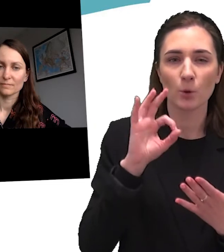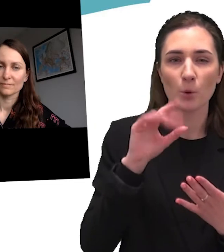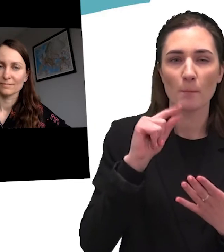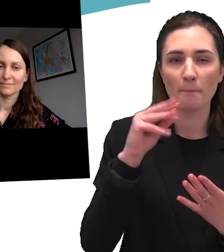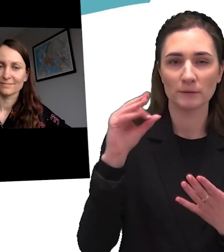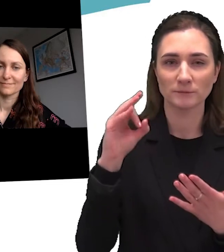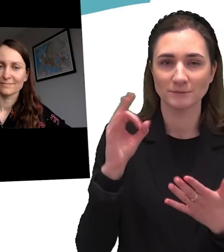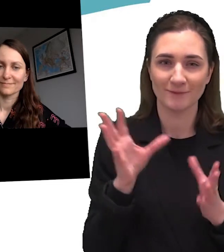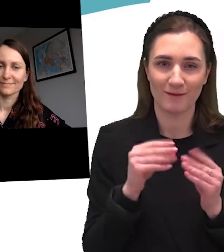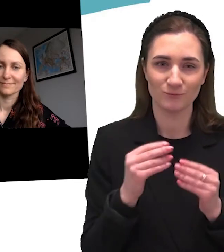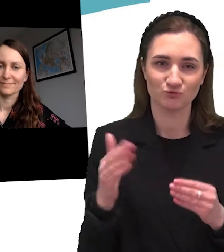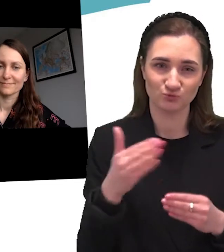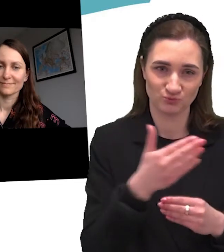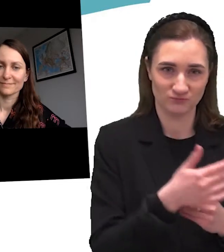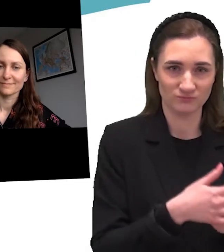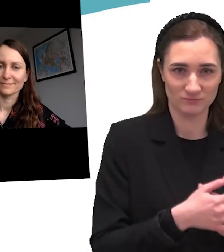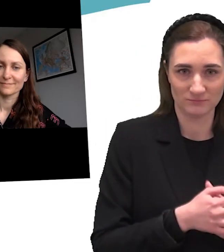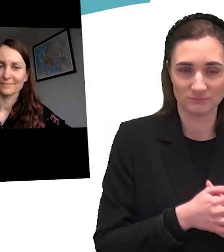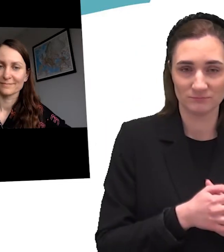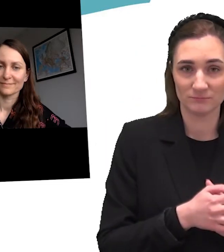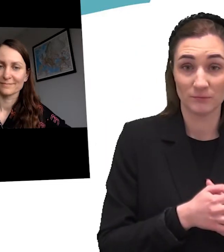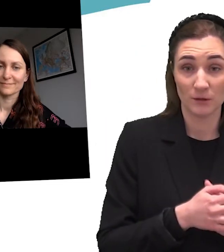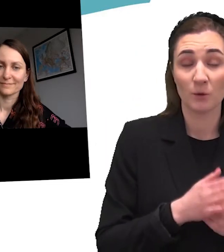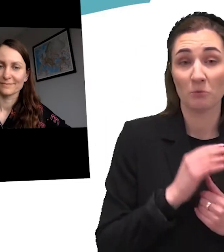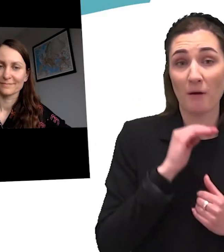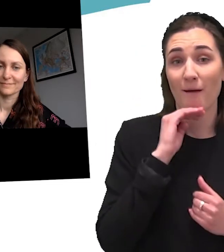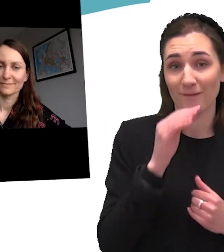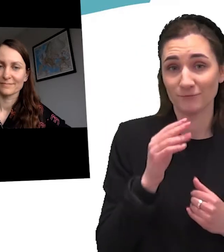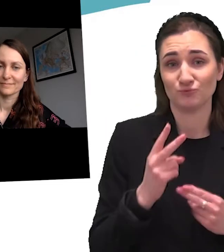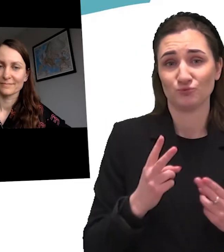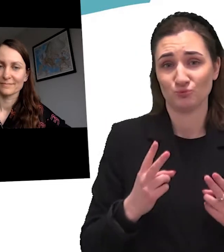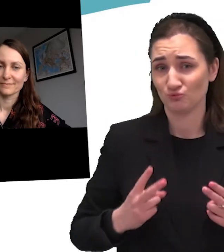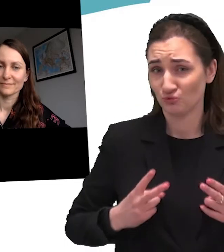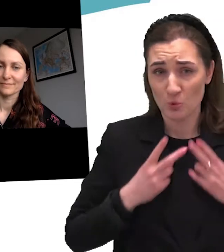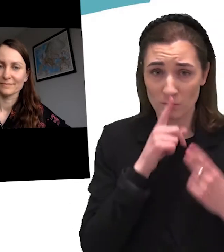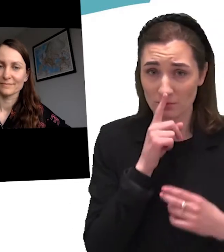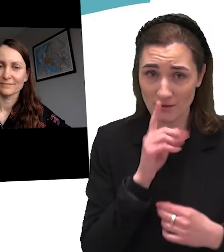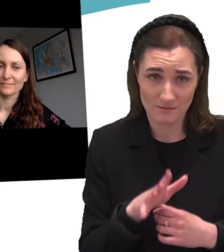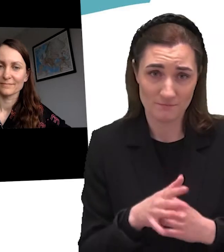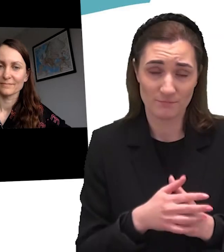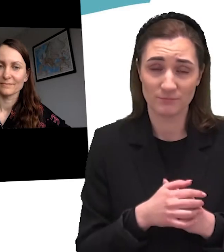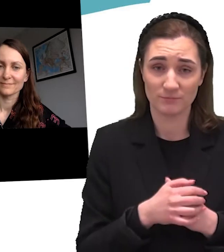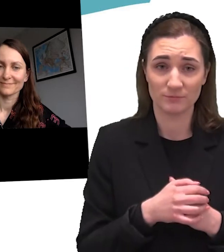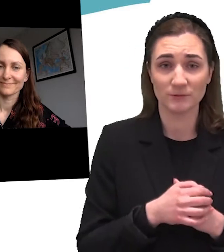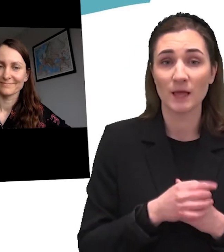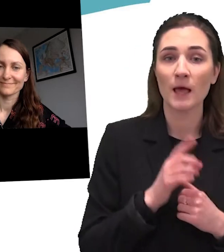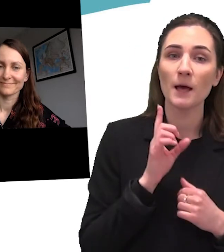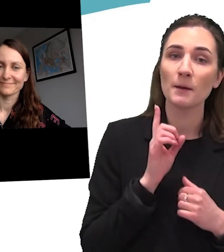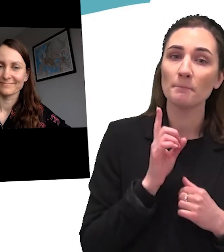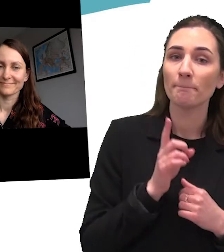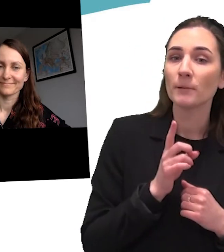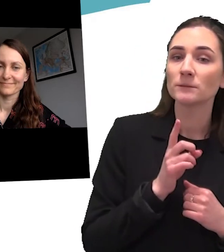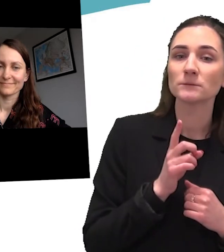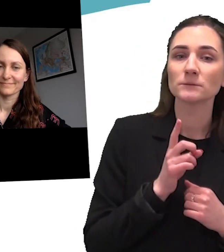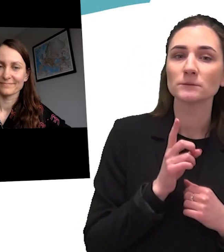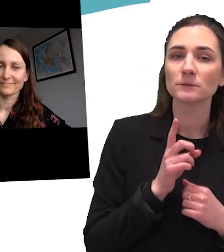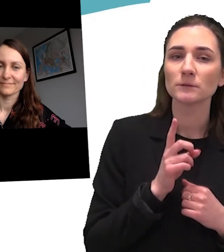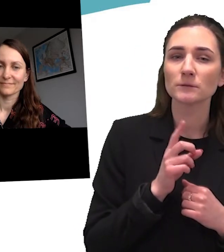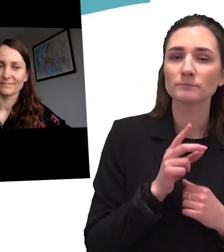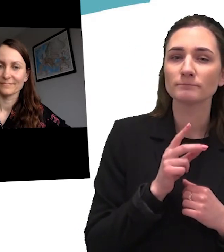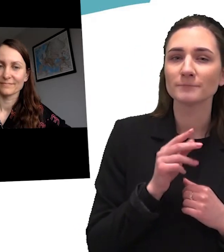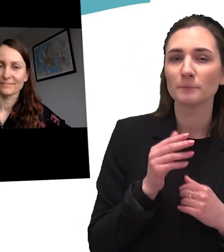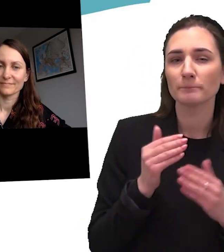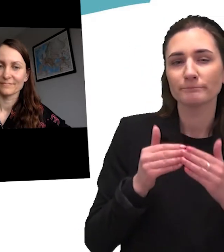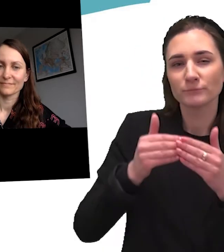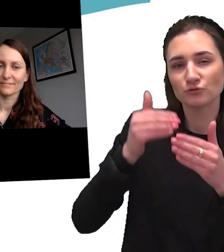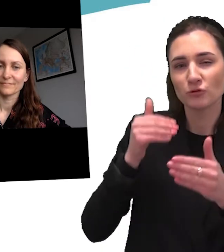ten keptas ropes su ten žuvim. Tai tikėtina, kad nedžiūgaus, taip, bet